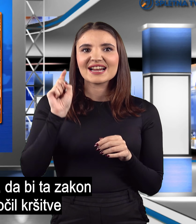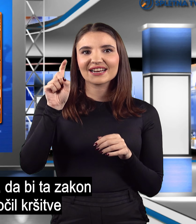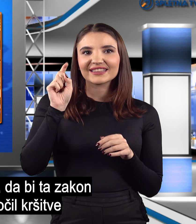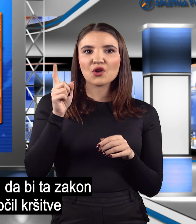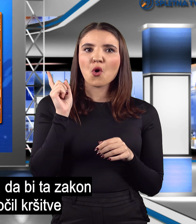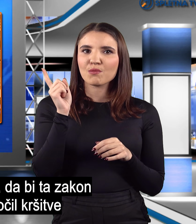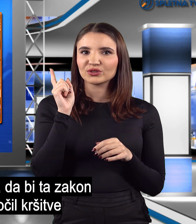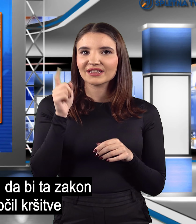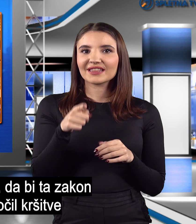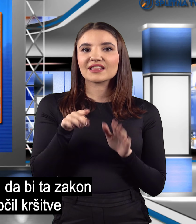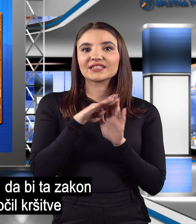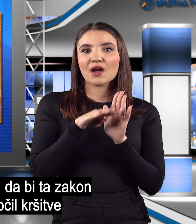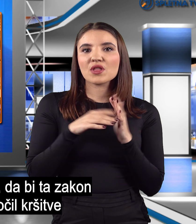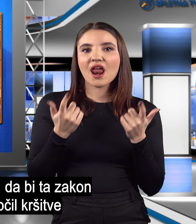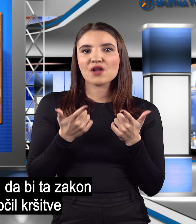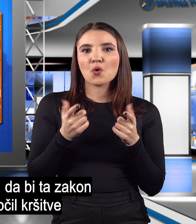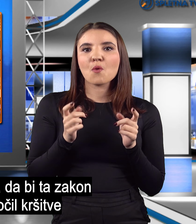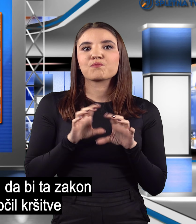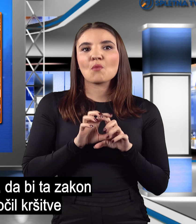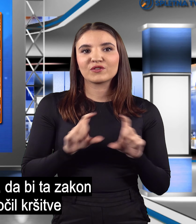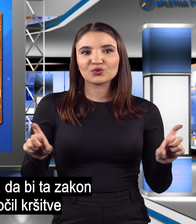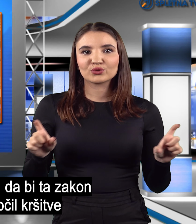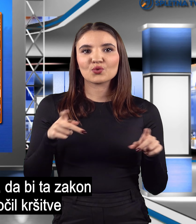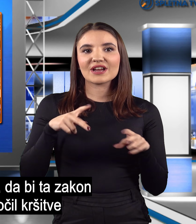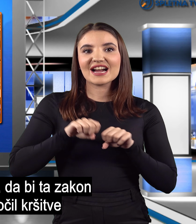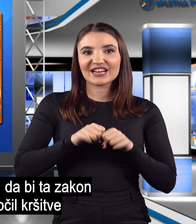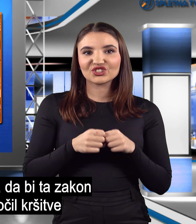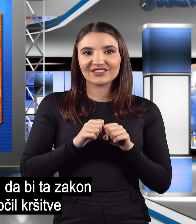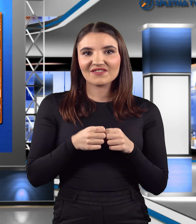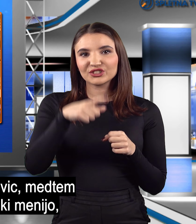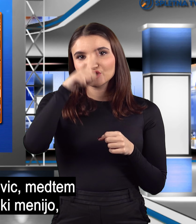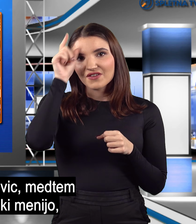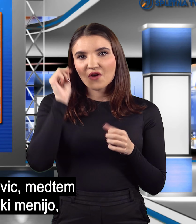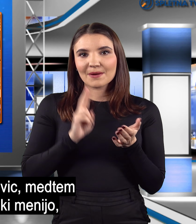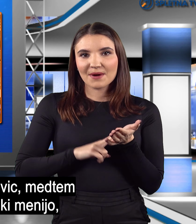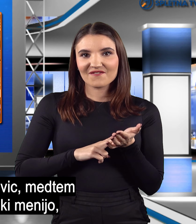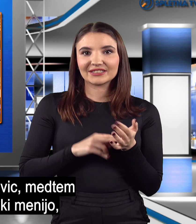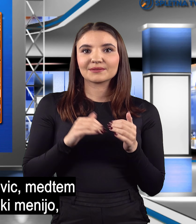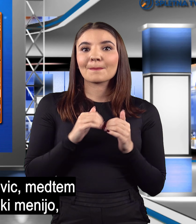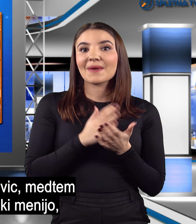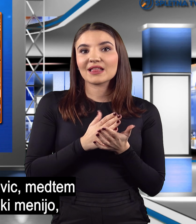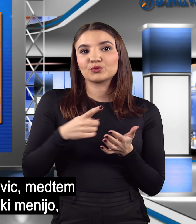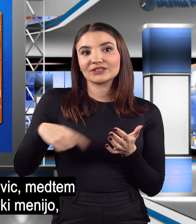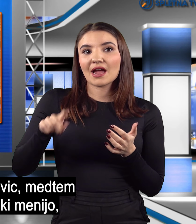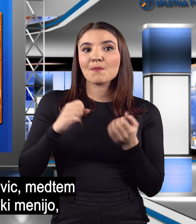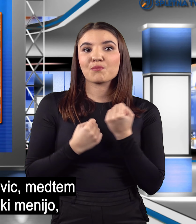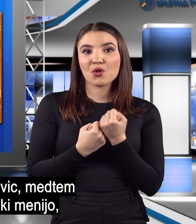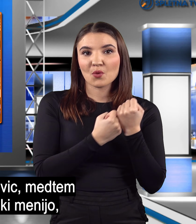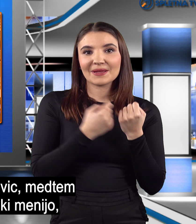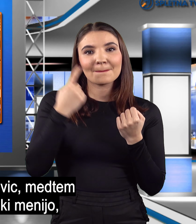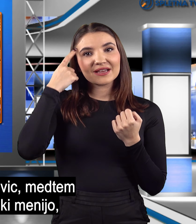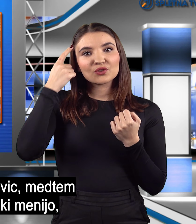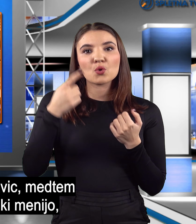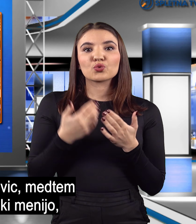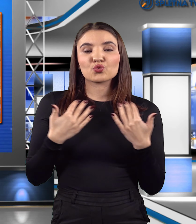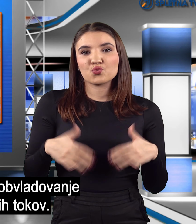Kritiki opozarjajo, da bi ta zakon lahko povzročil kršitve človekovih pravic, medtem ko podporniki menijo, da je nujen za